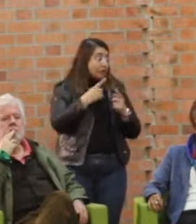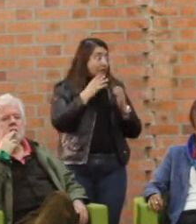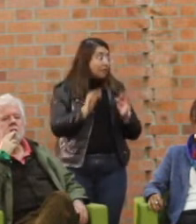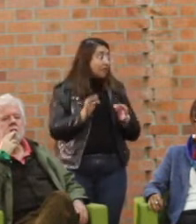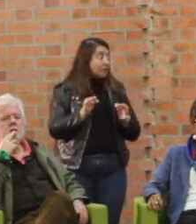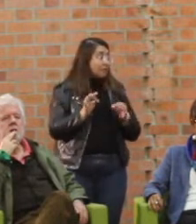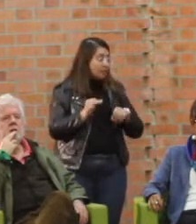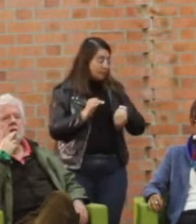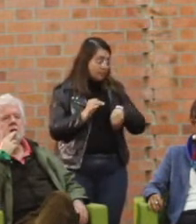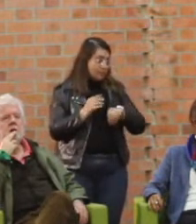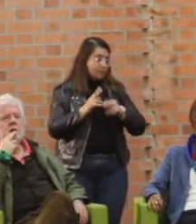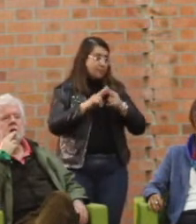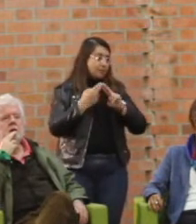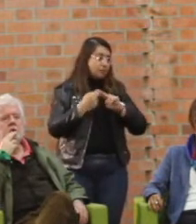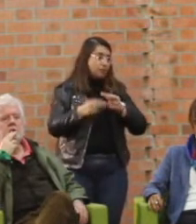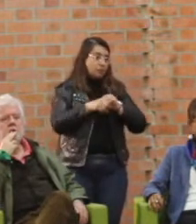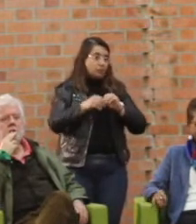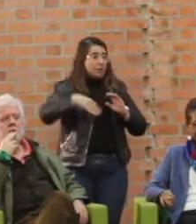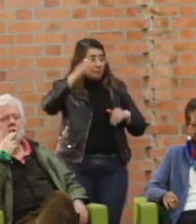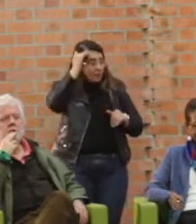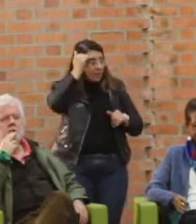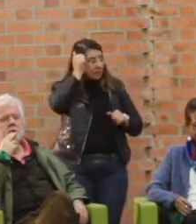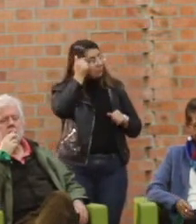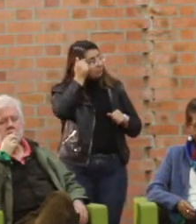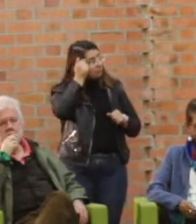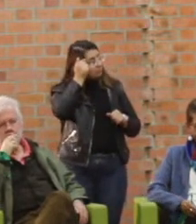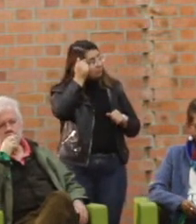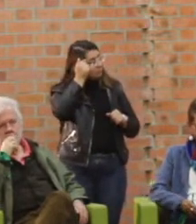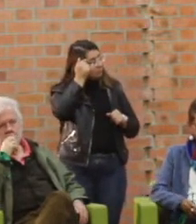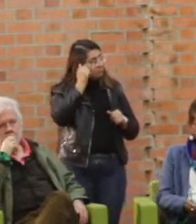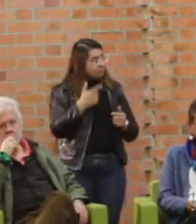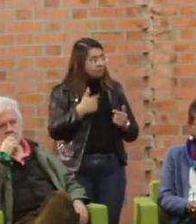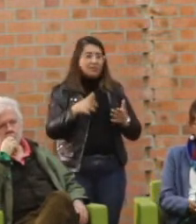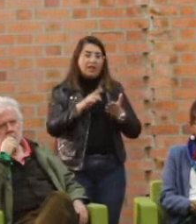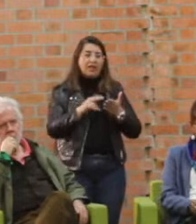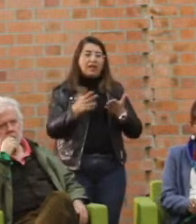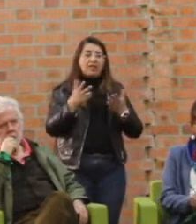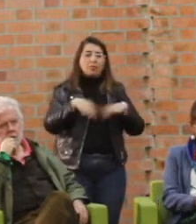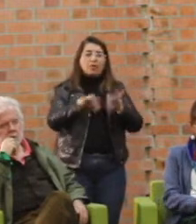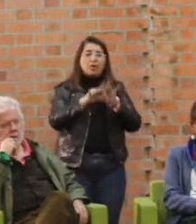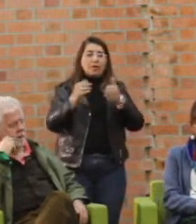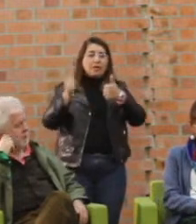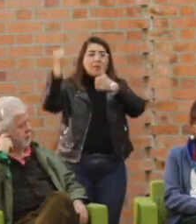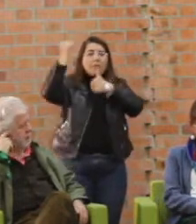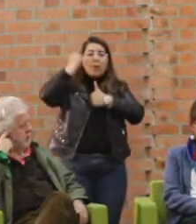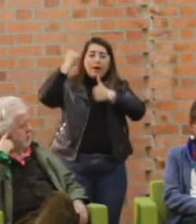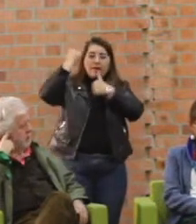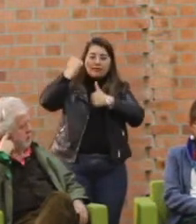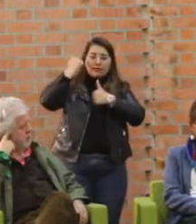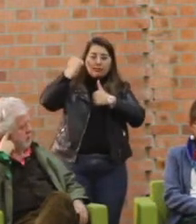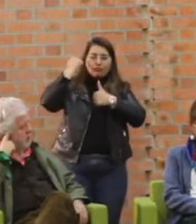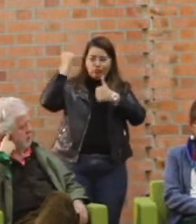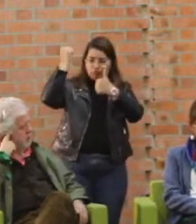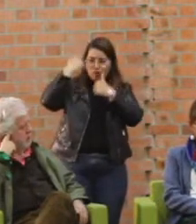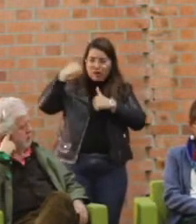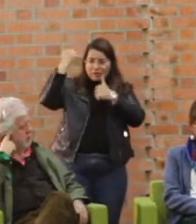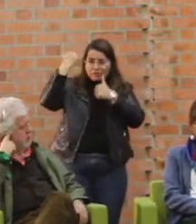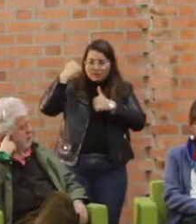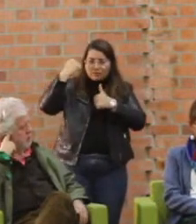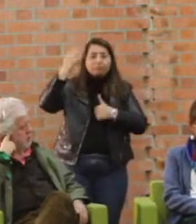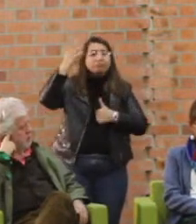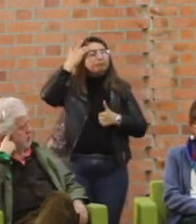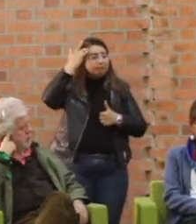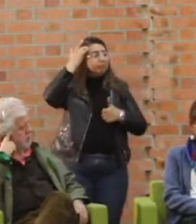como esta incomodidad como la misma incomodidad que me genera también a veces el término tolerancia Sí porque también no sé yo